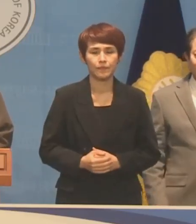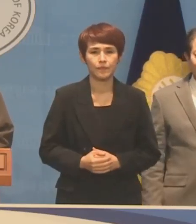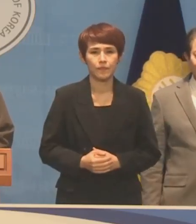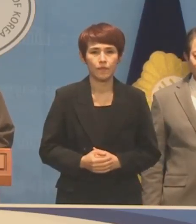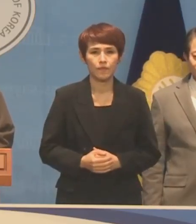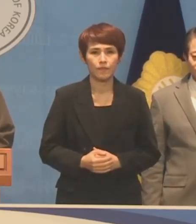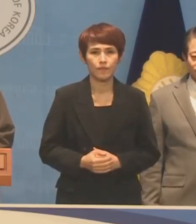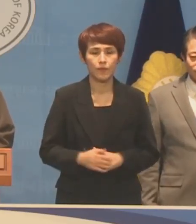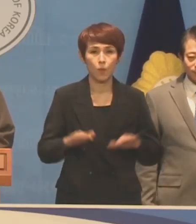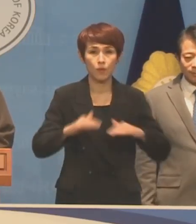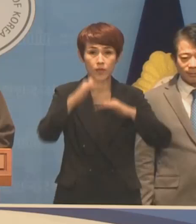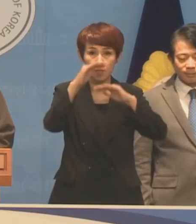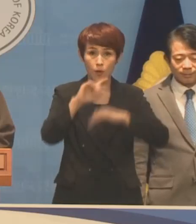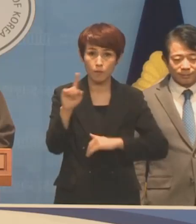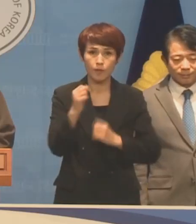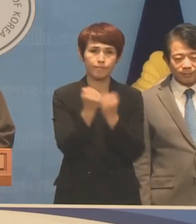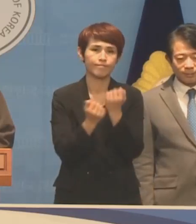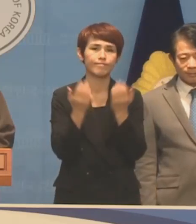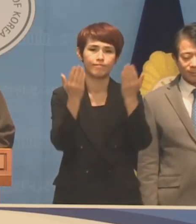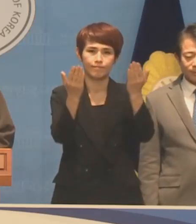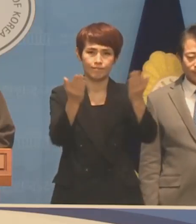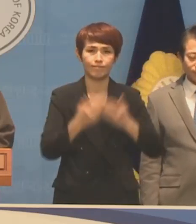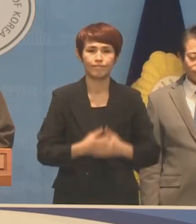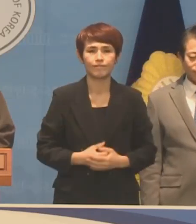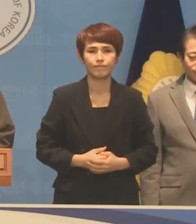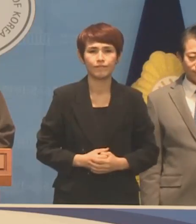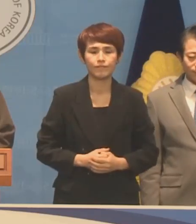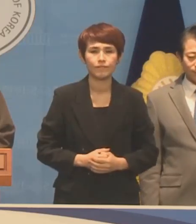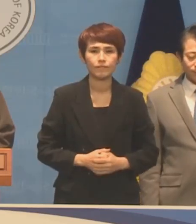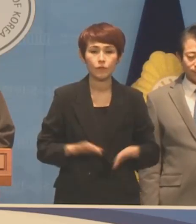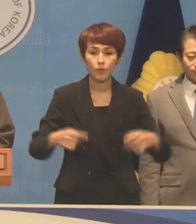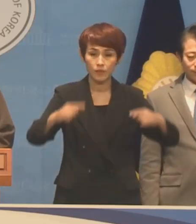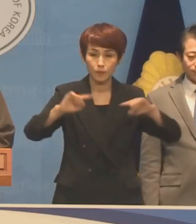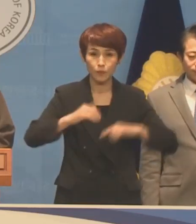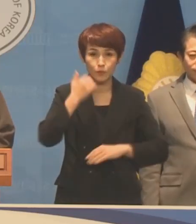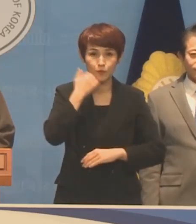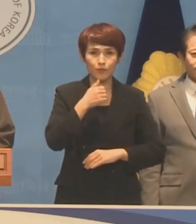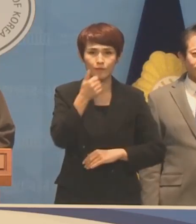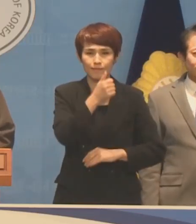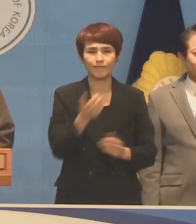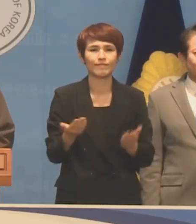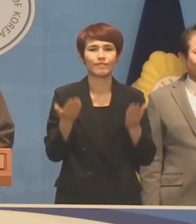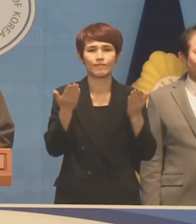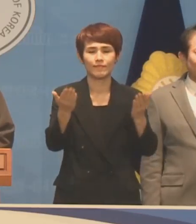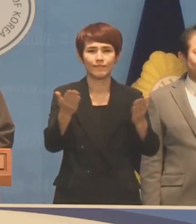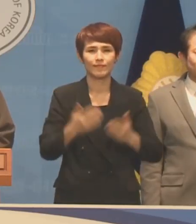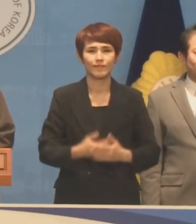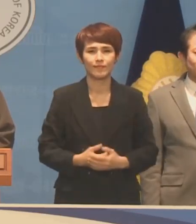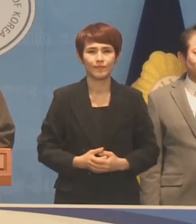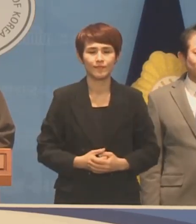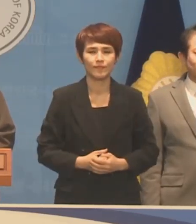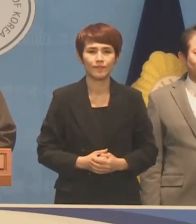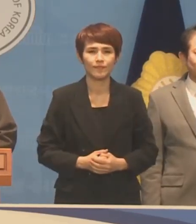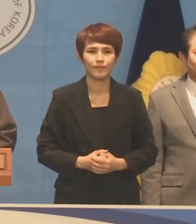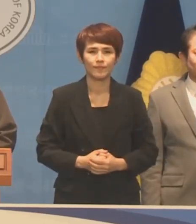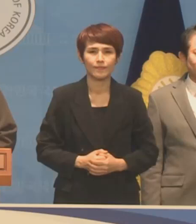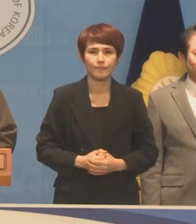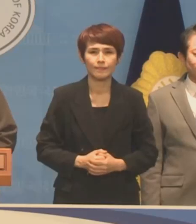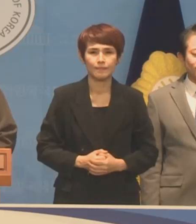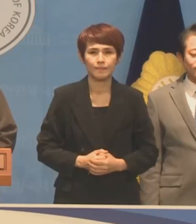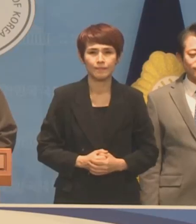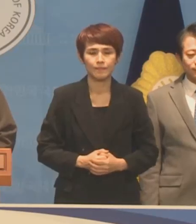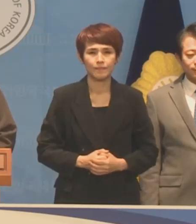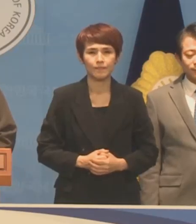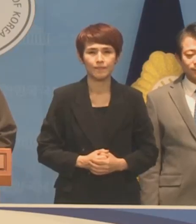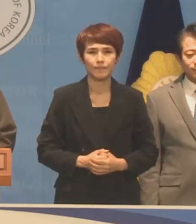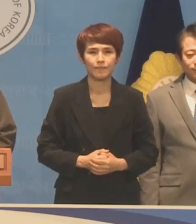오늘 기자회견 배경을 간단히 설명드리고 기자회견 참석자님들 소개와 기자회견 순서 말씀드린 뒤 바로